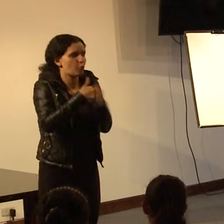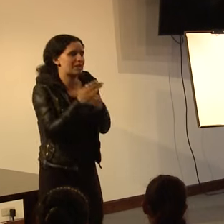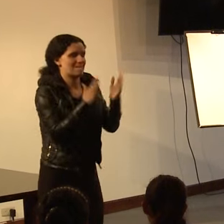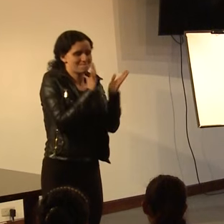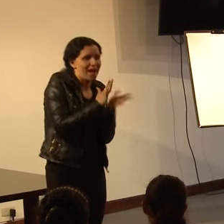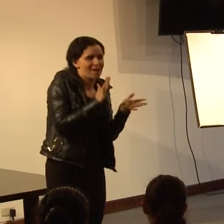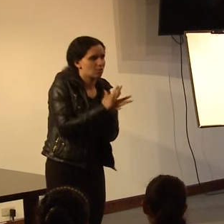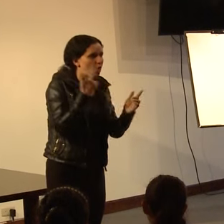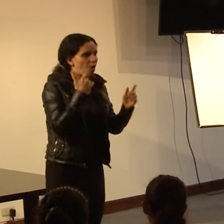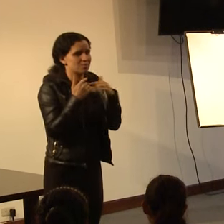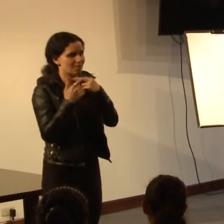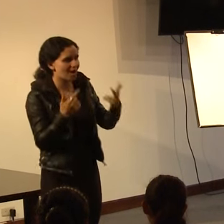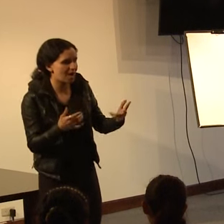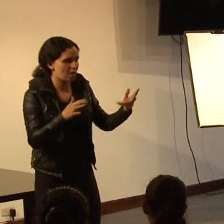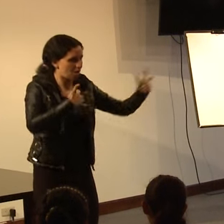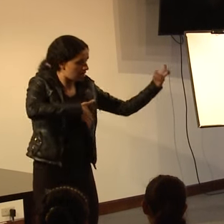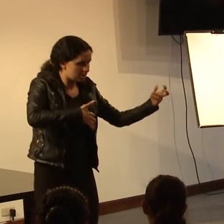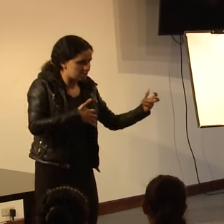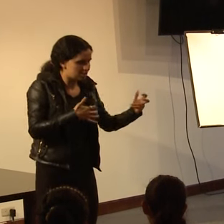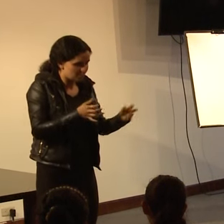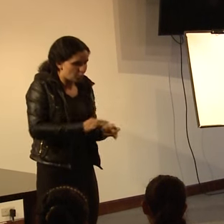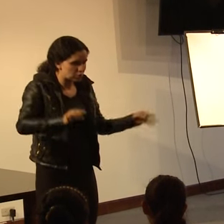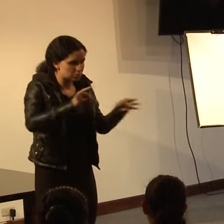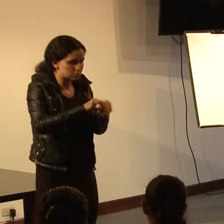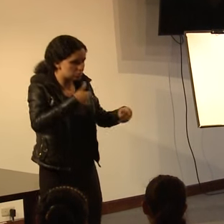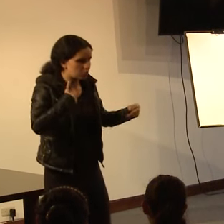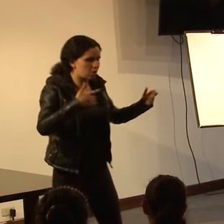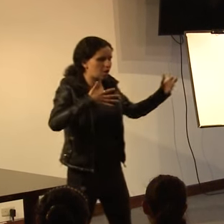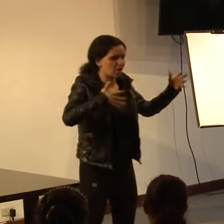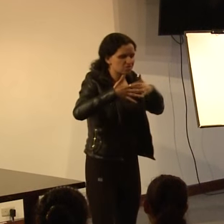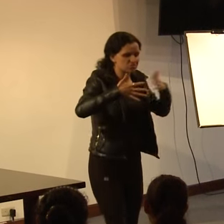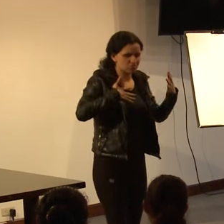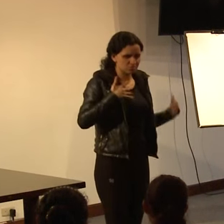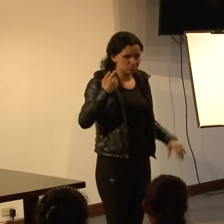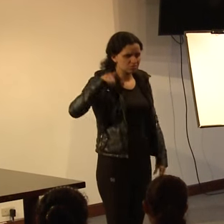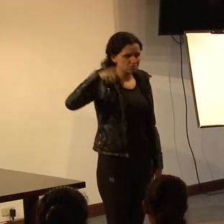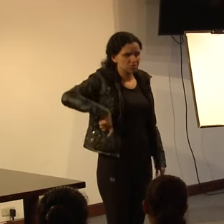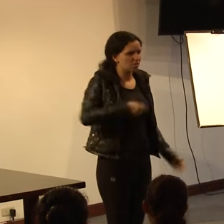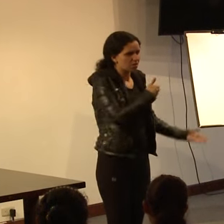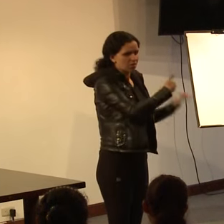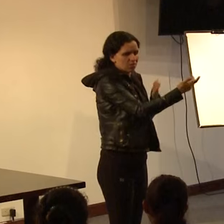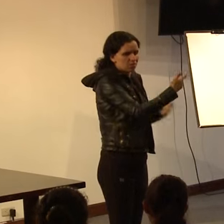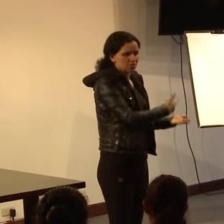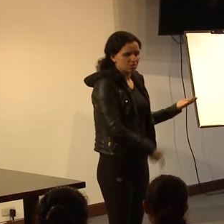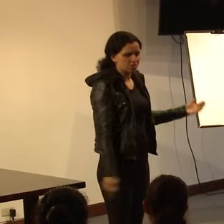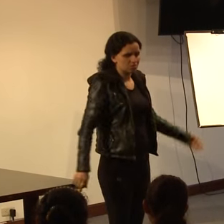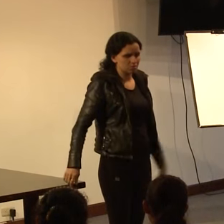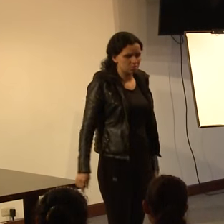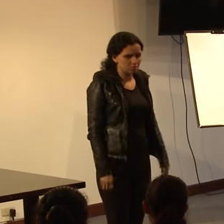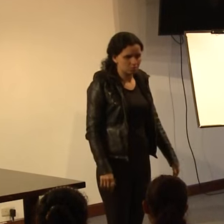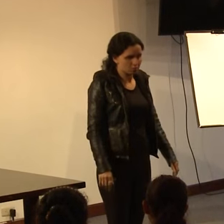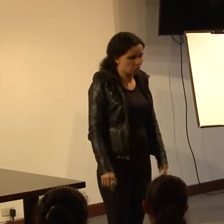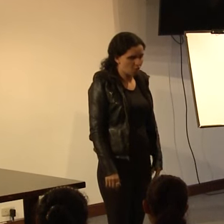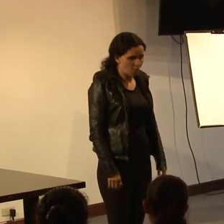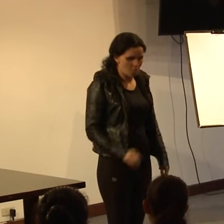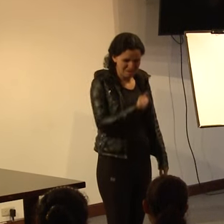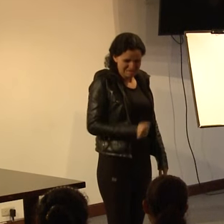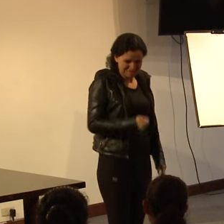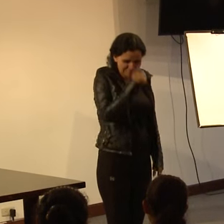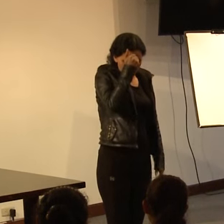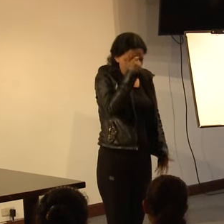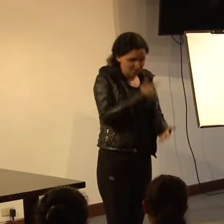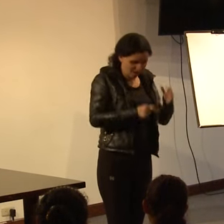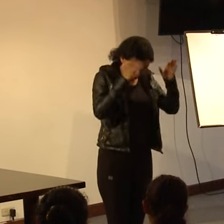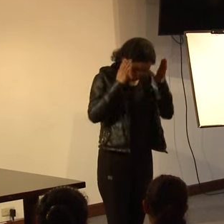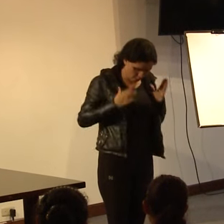algo que suene, ¿cierto? ¿Qué necesita un actor? ¿El actor que va y compra? El cuerpo. La materia prima del actor y, por